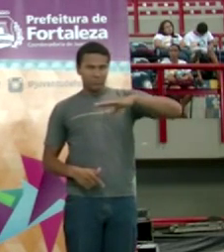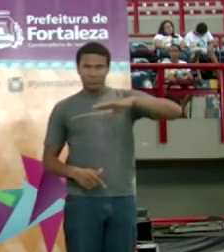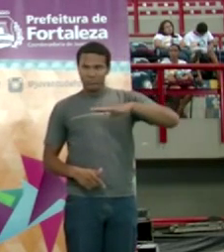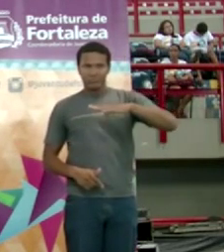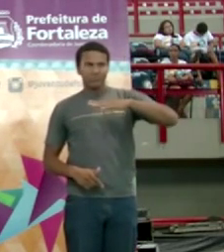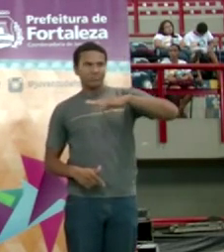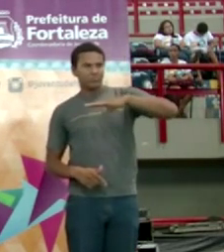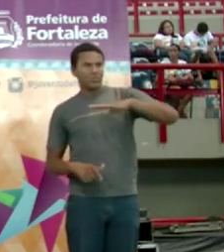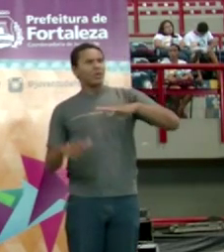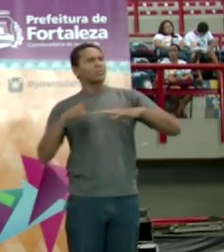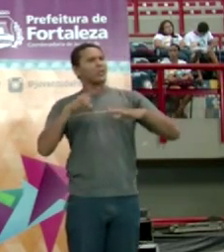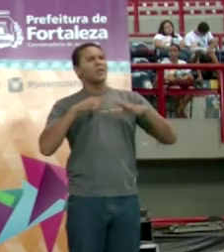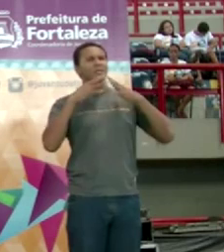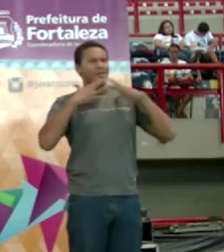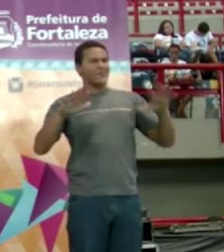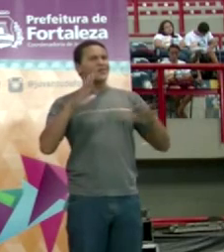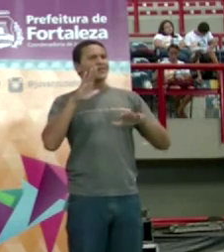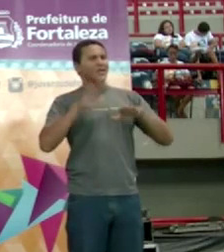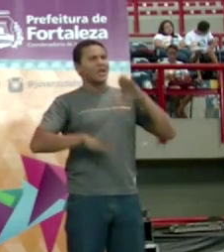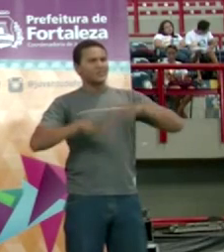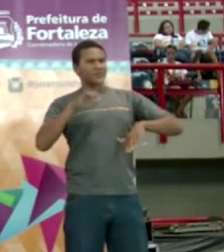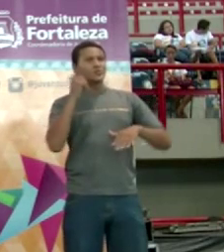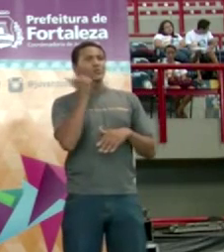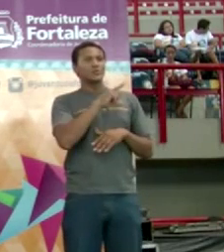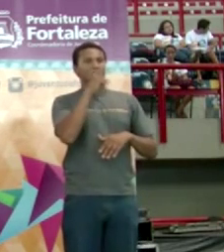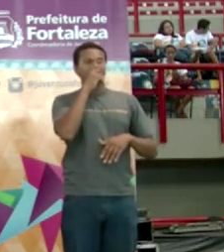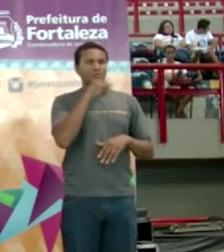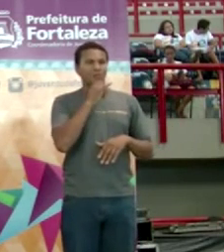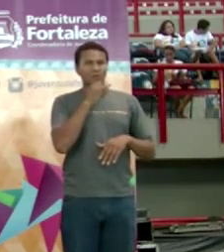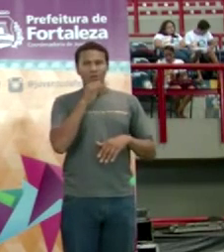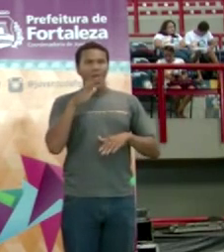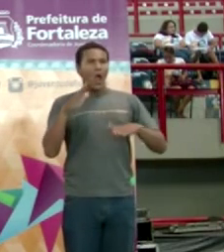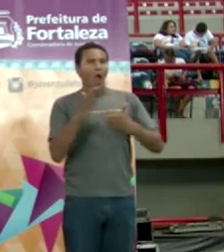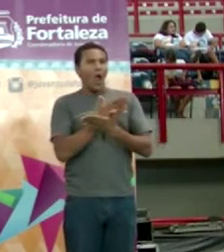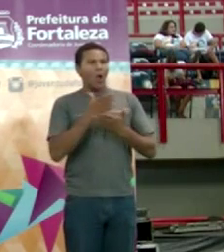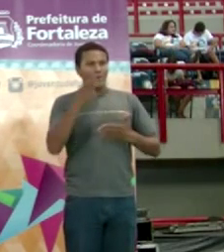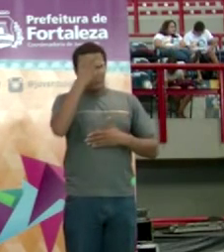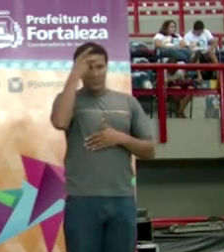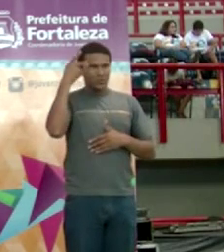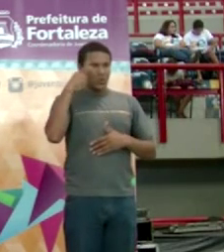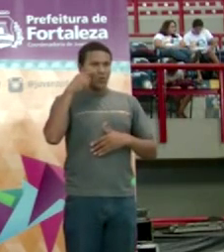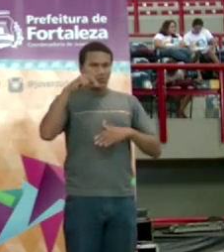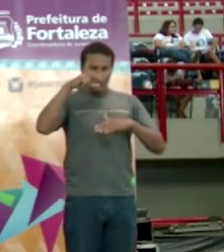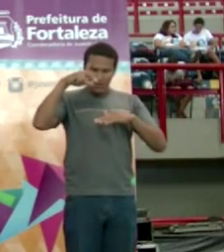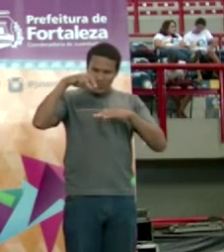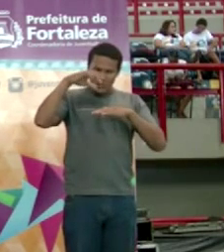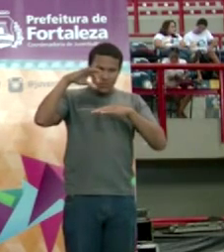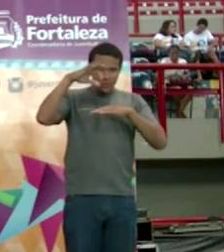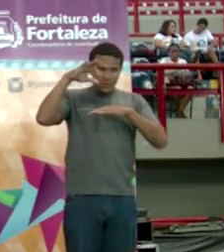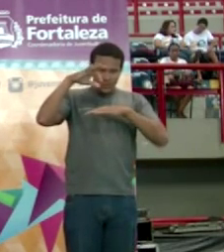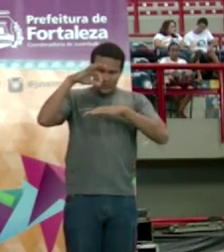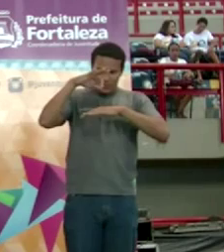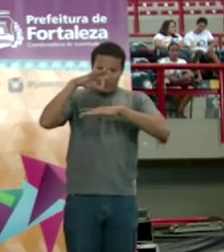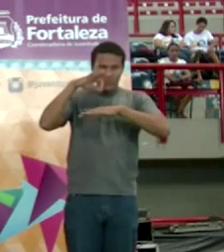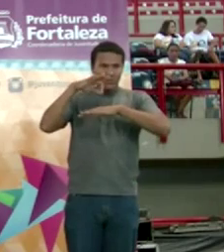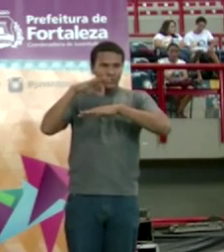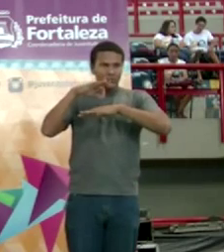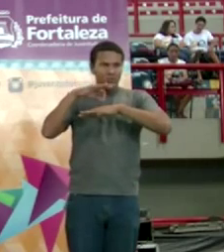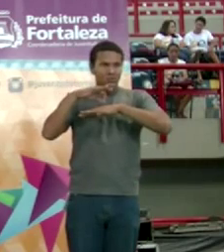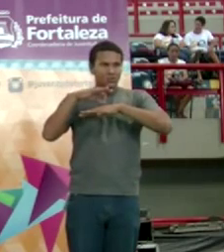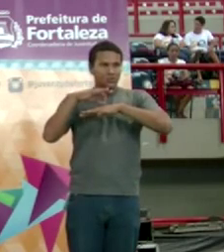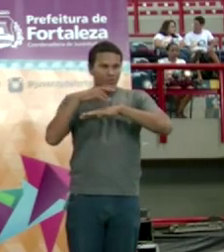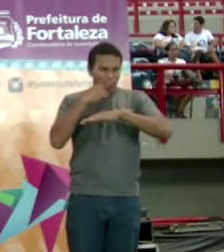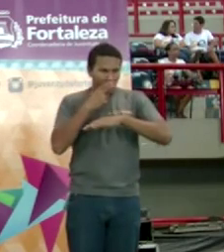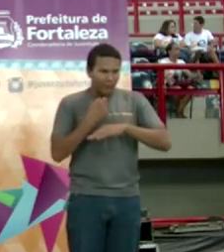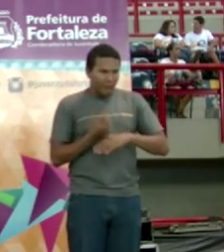na natureza, alguns insetos que são mais densos do que a água, conseguem pousar na superfície da água sem afundar.